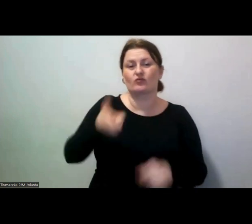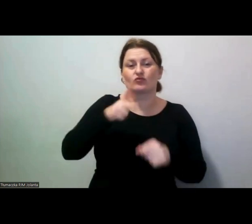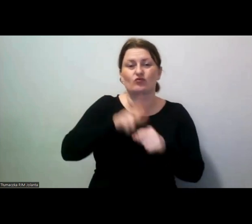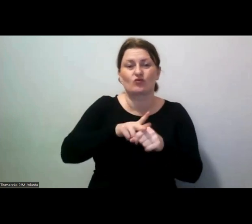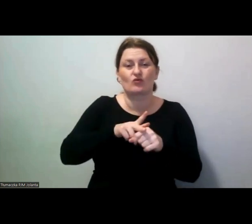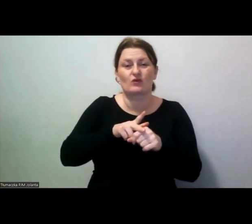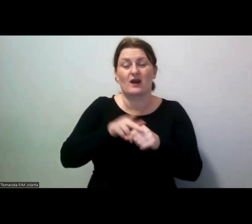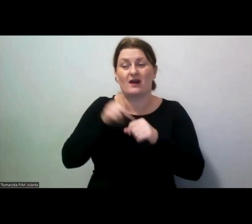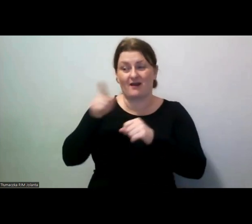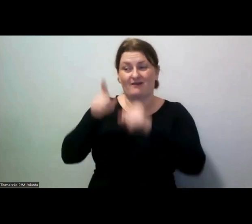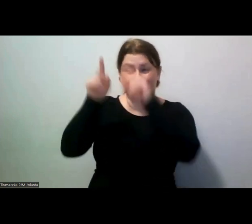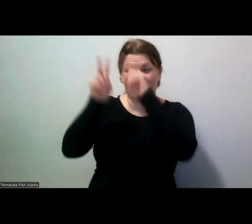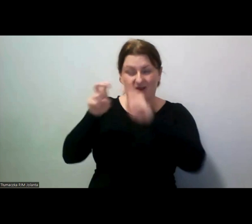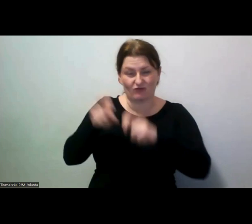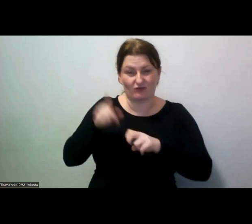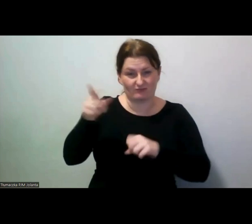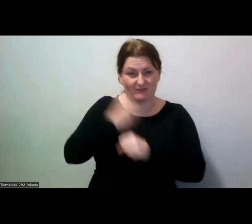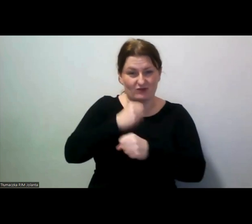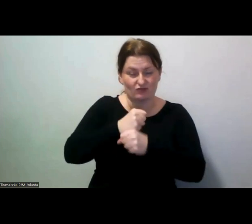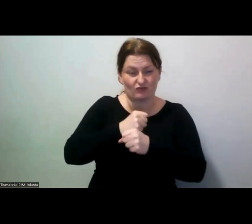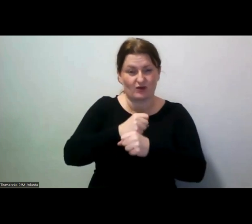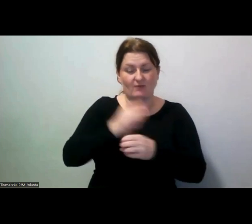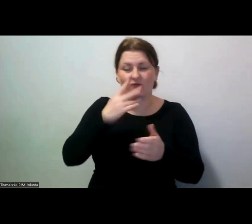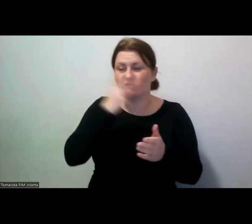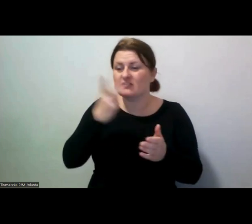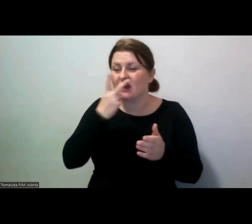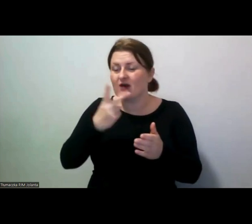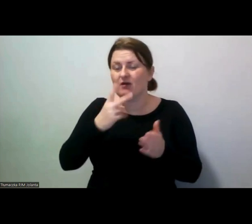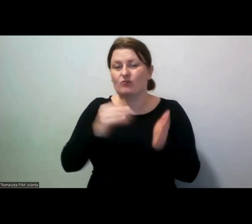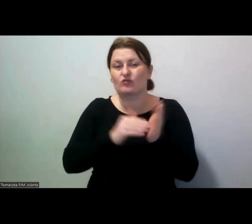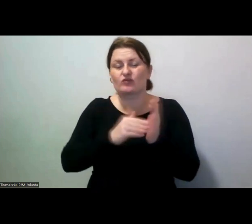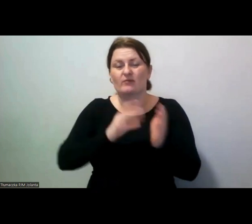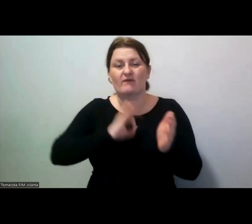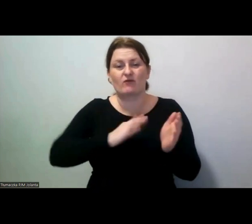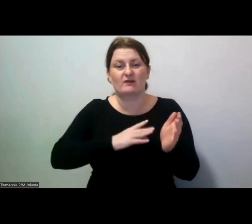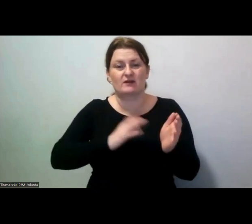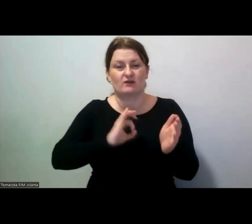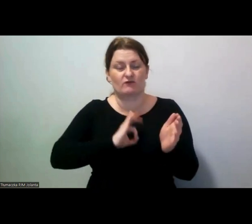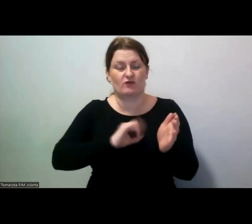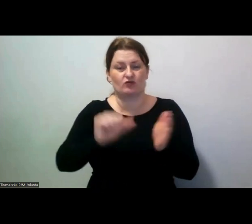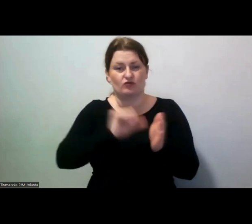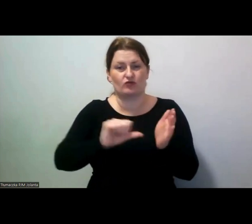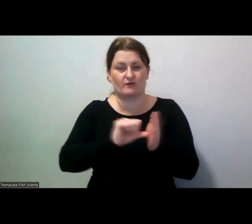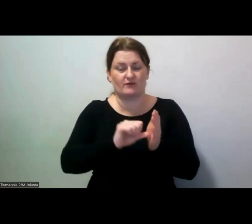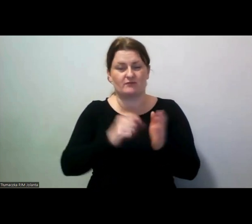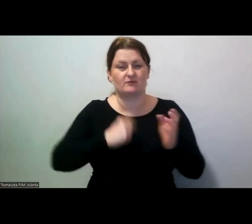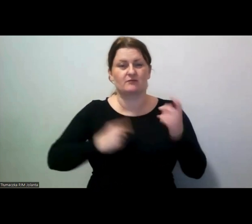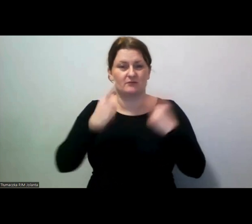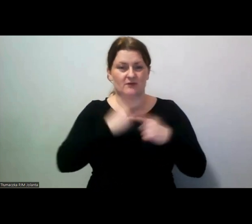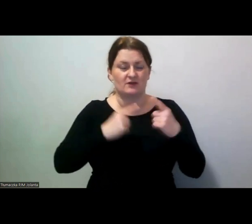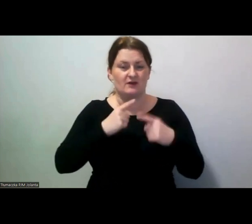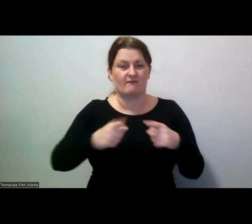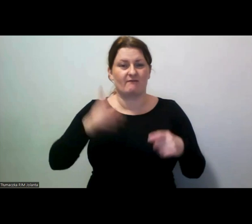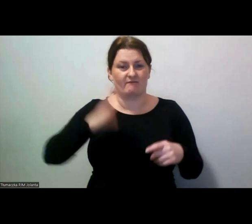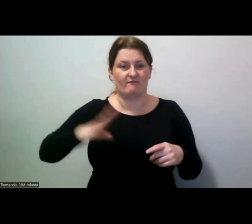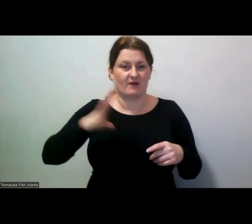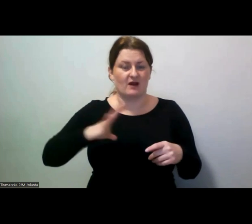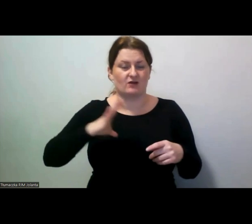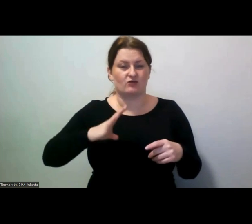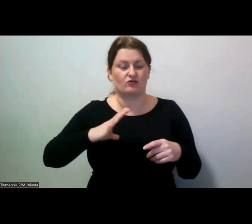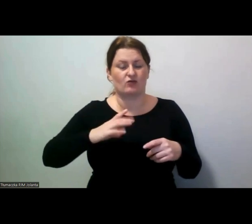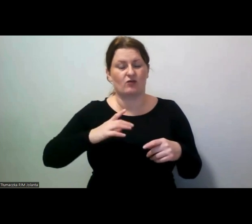jako diagnosta widziała potrzeby swojego własnego środowiska. Także to też myślę, że warto tutaj mocno,